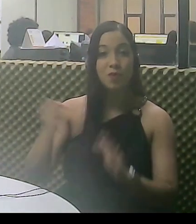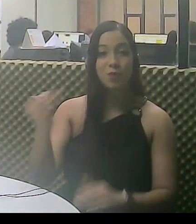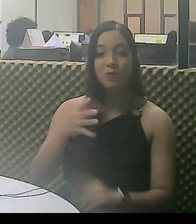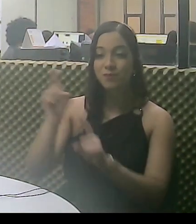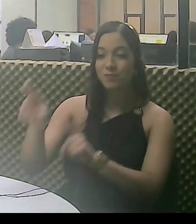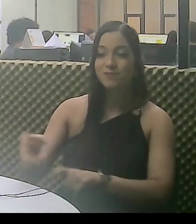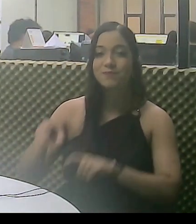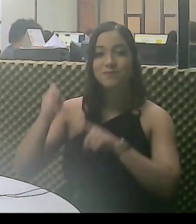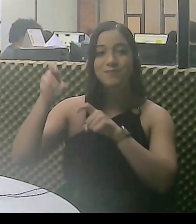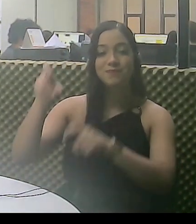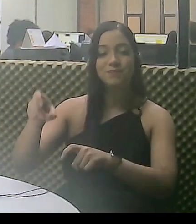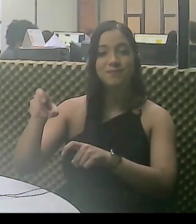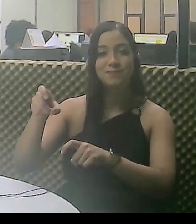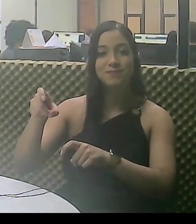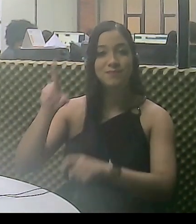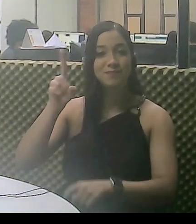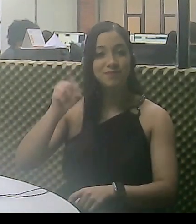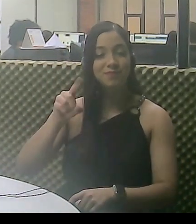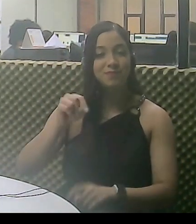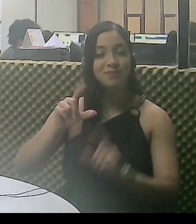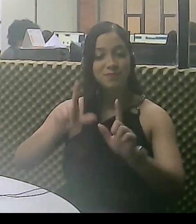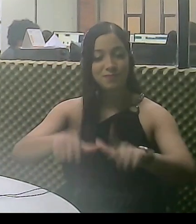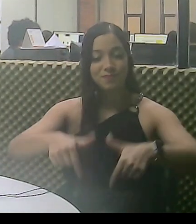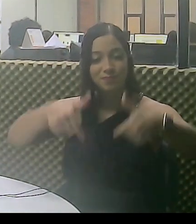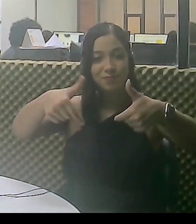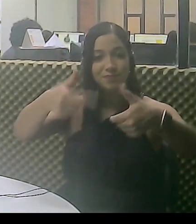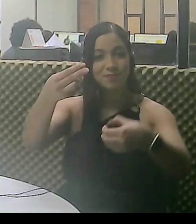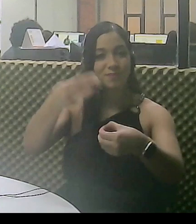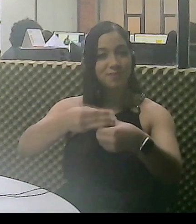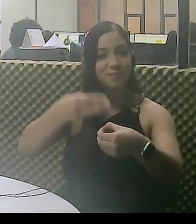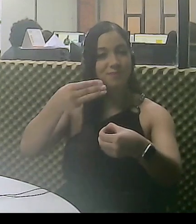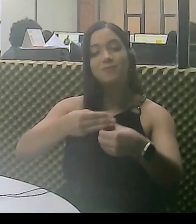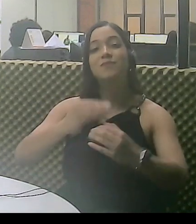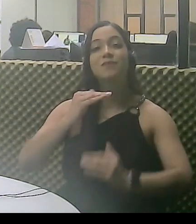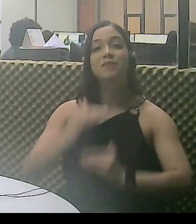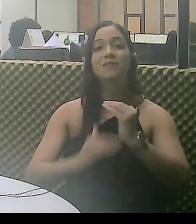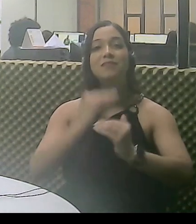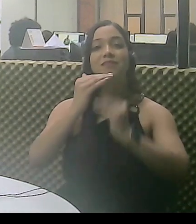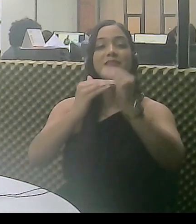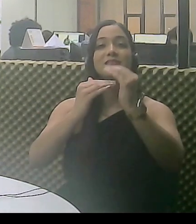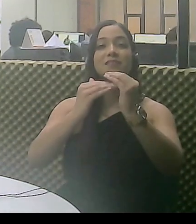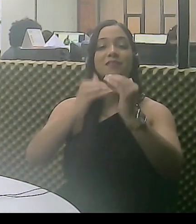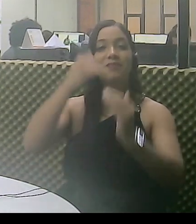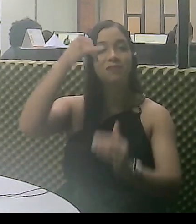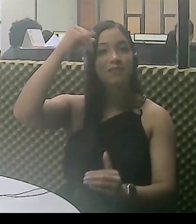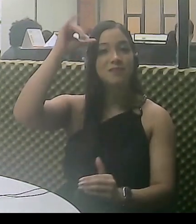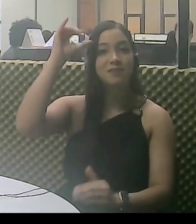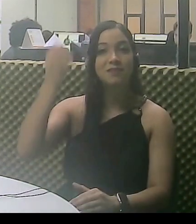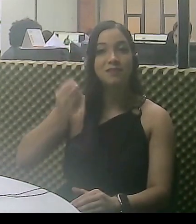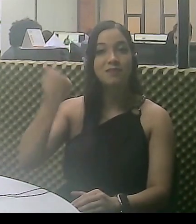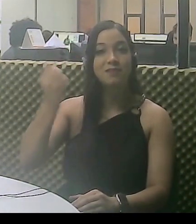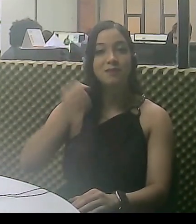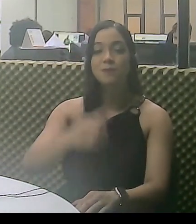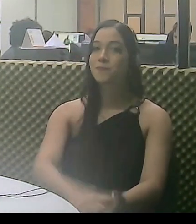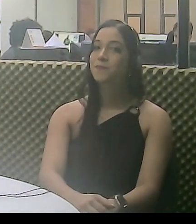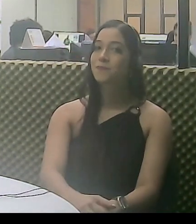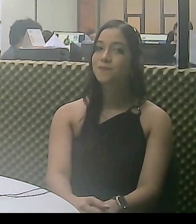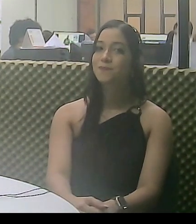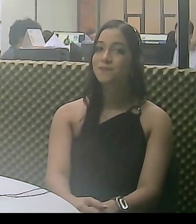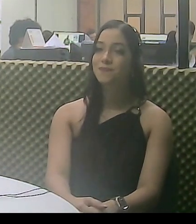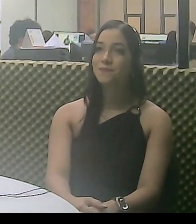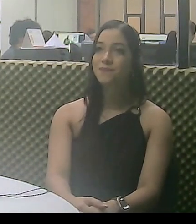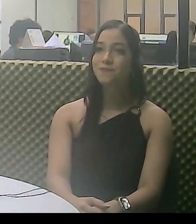Agro, tornando-se parte das ações do município para o desenvolvimento da pecuária leiteira.